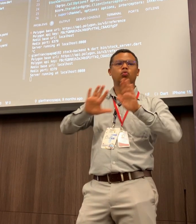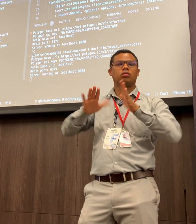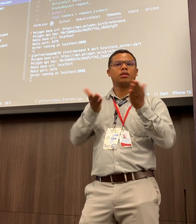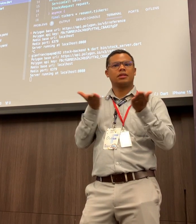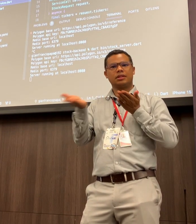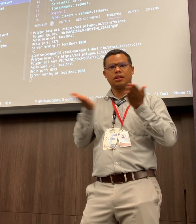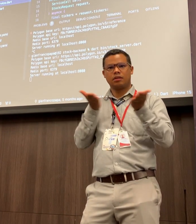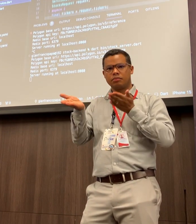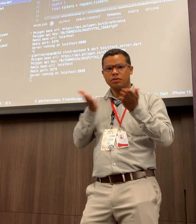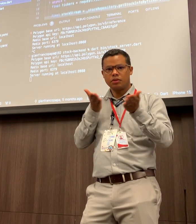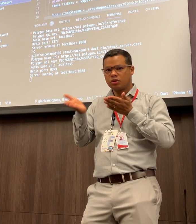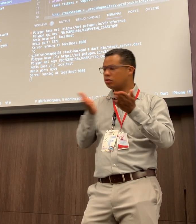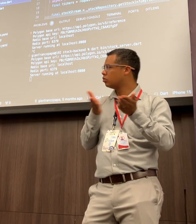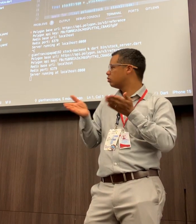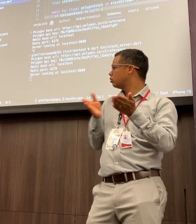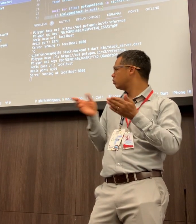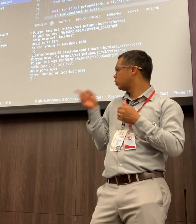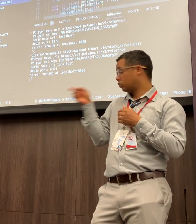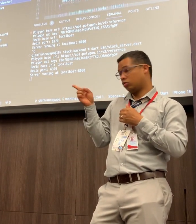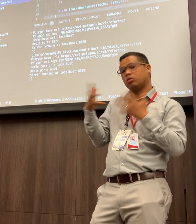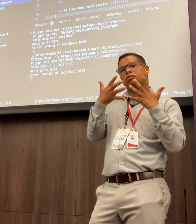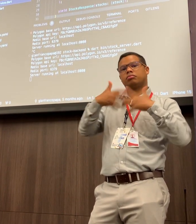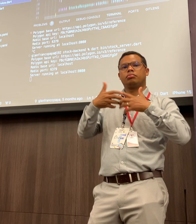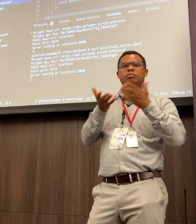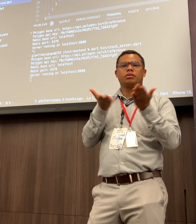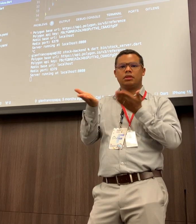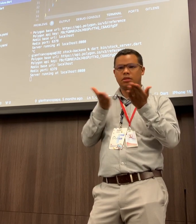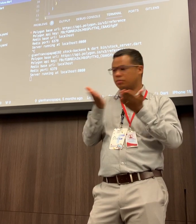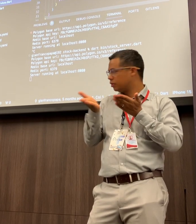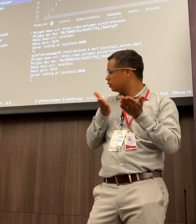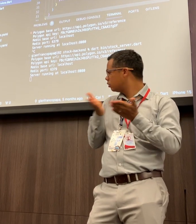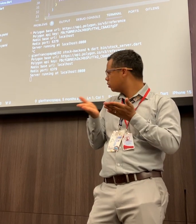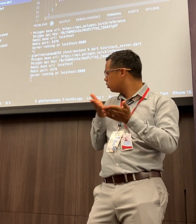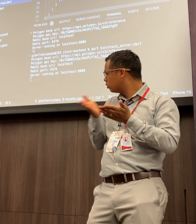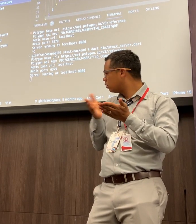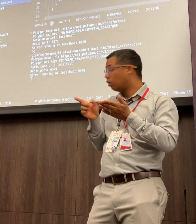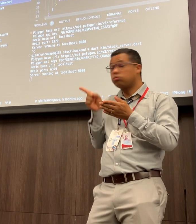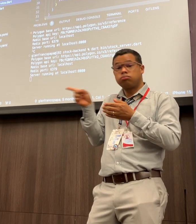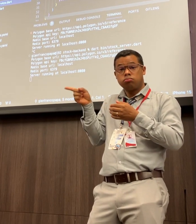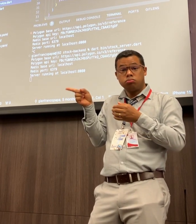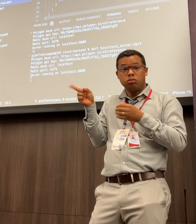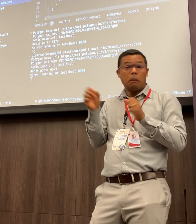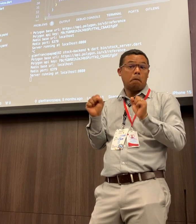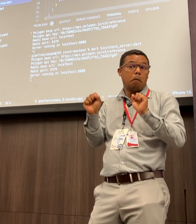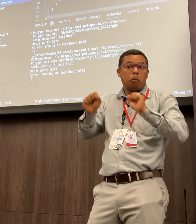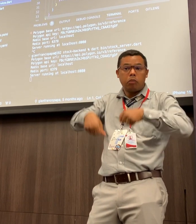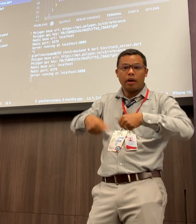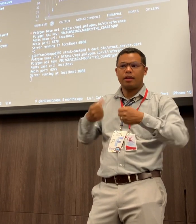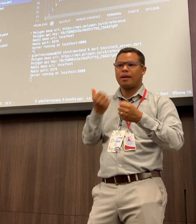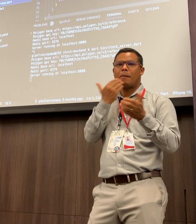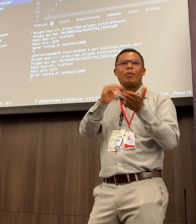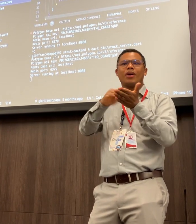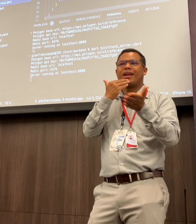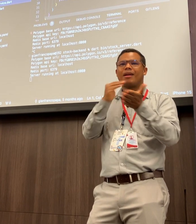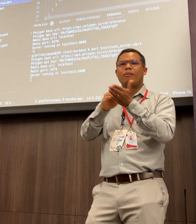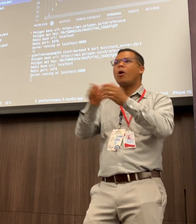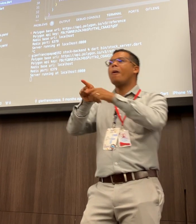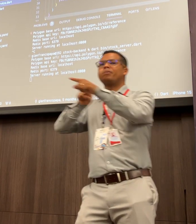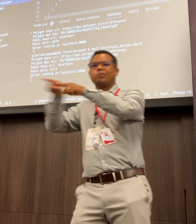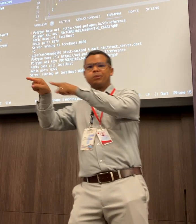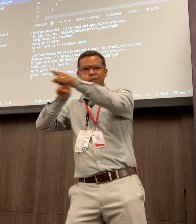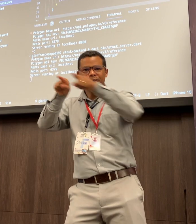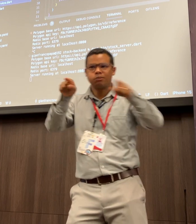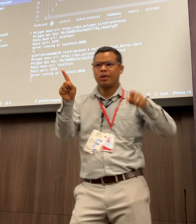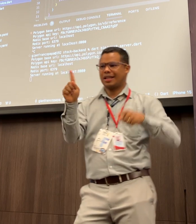a través de un stock service, que acá es donde, bueno, vamos a poder recuperar las stocks de otro servicio,